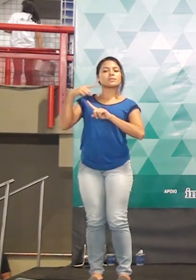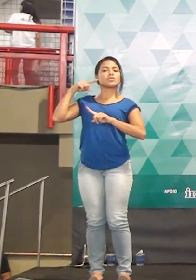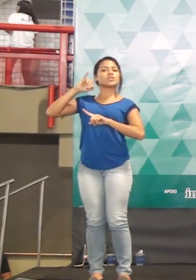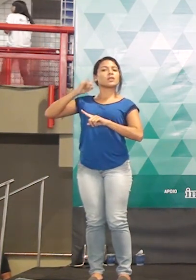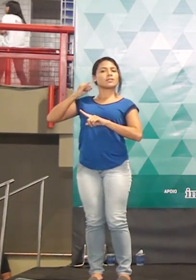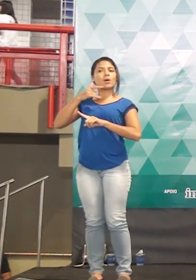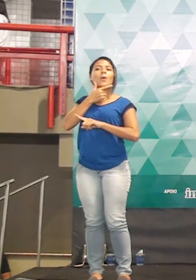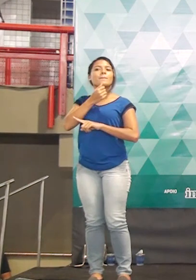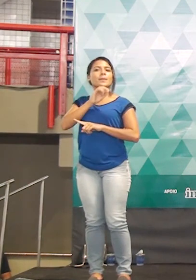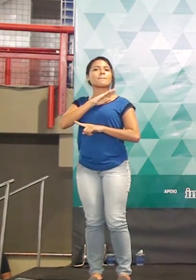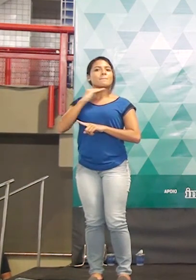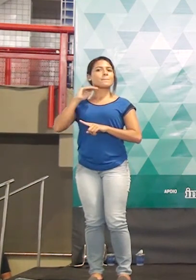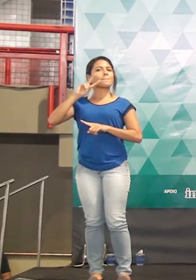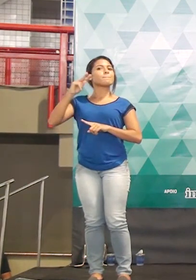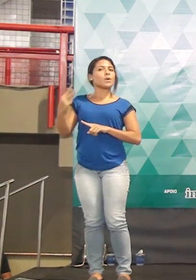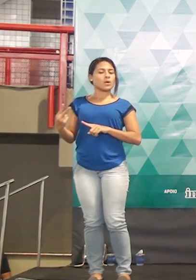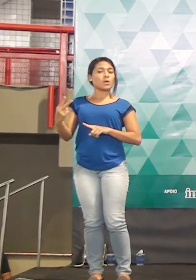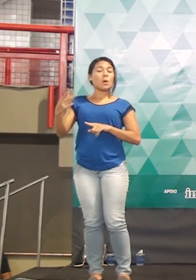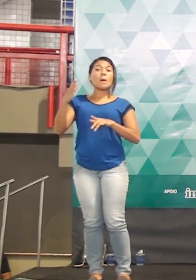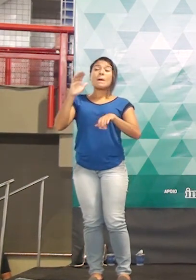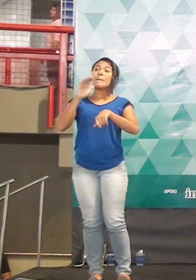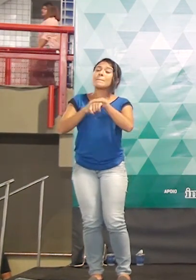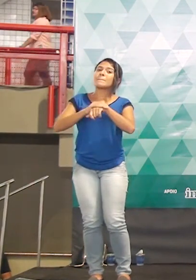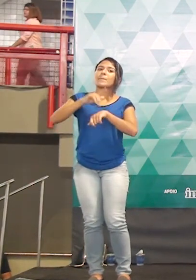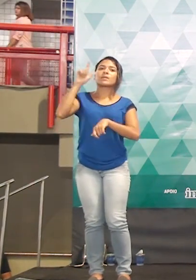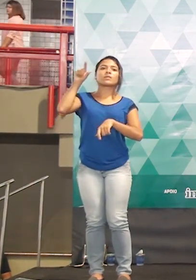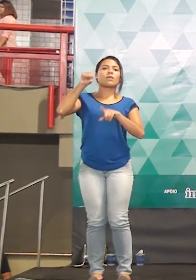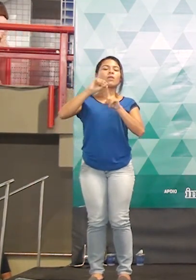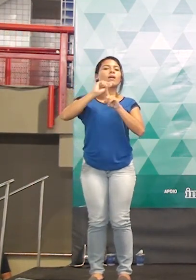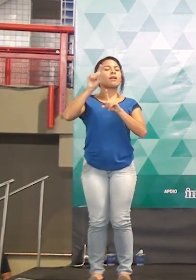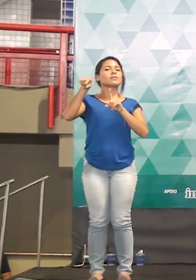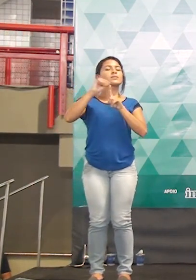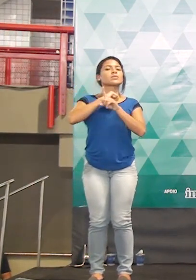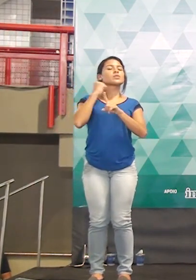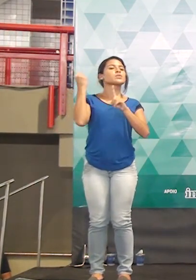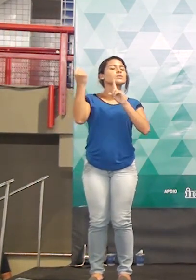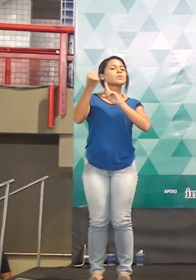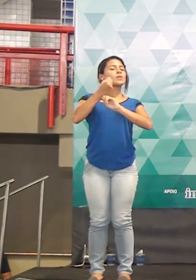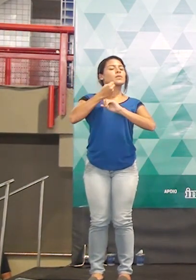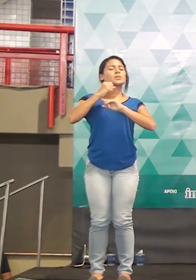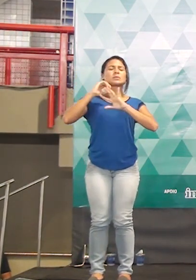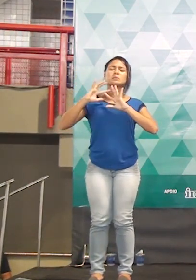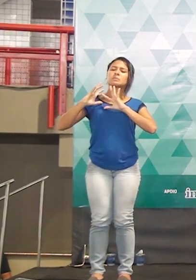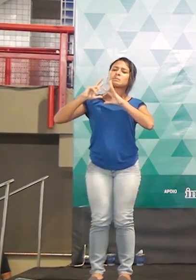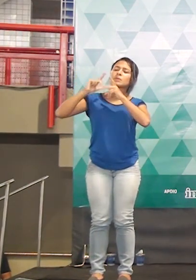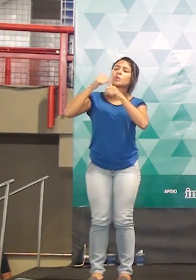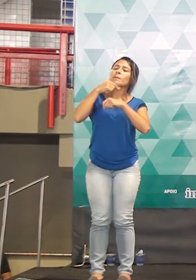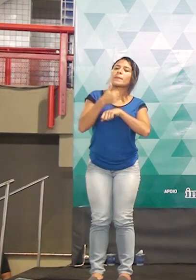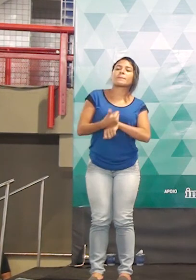ano. Tá? O maior sociólogo do mundo é o pai da modernidade